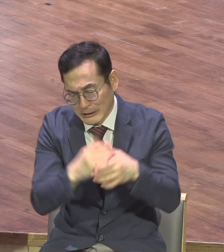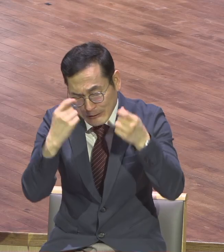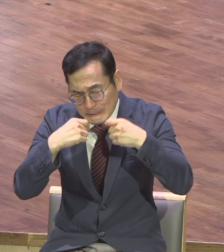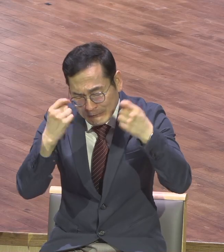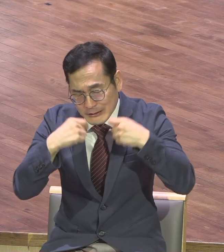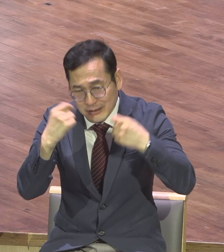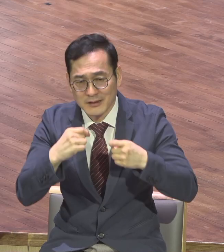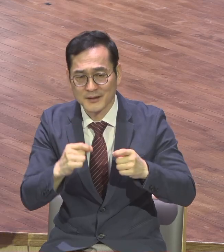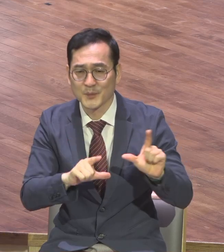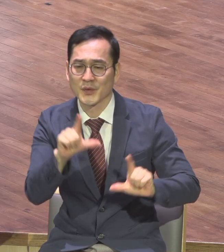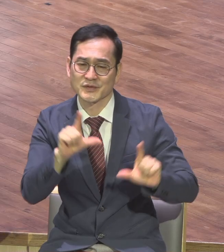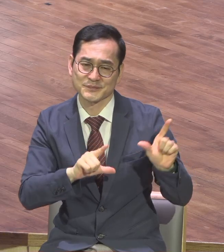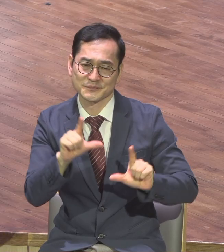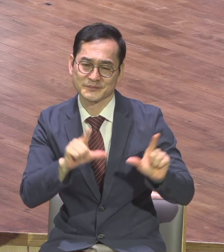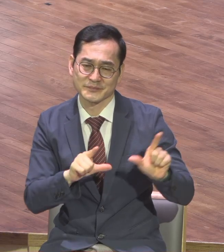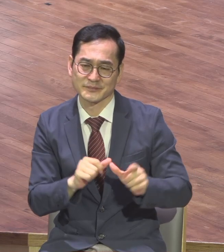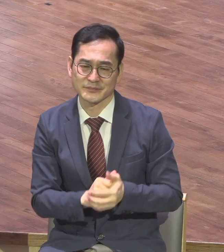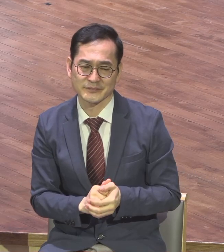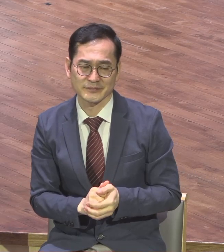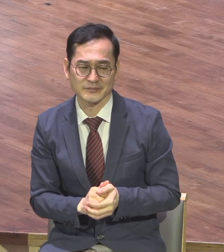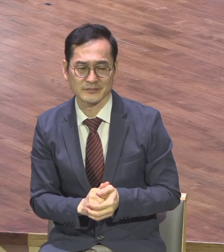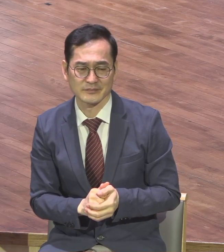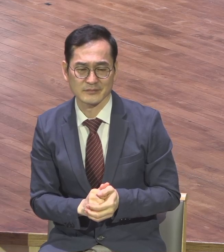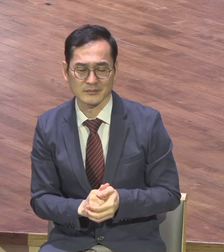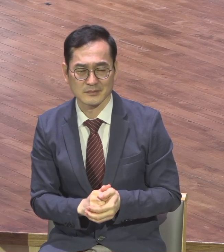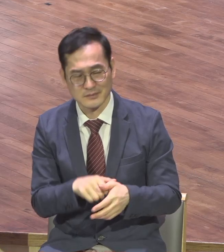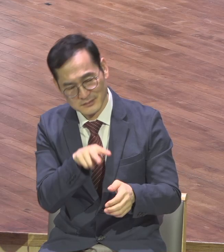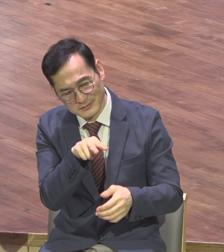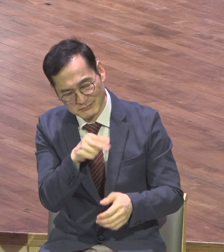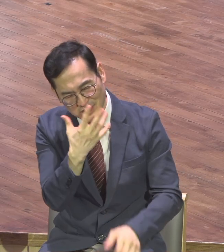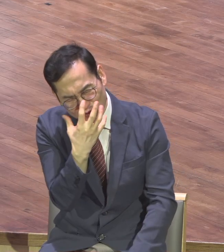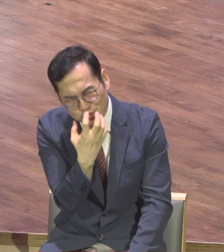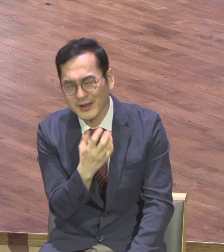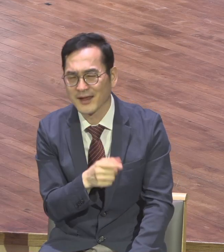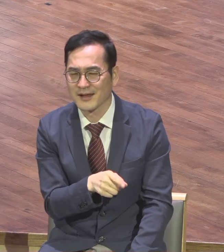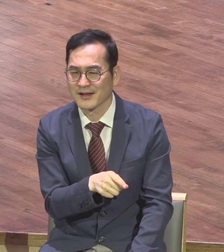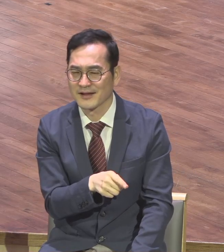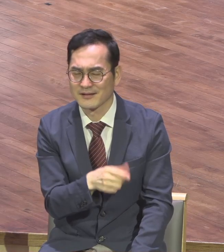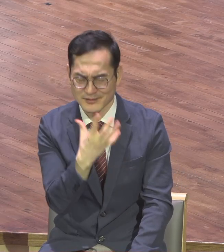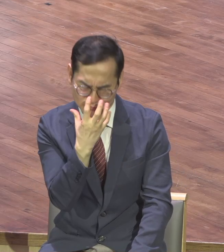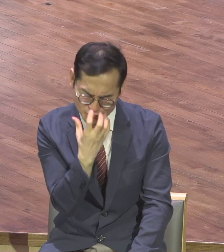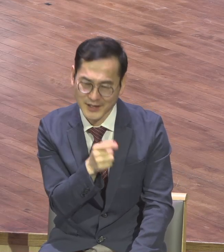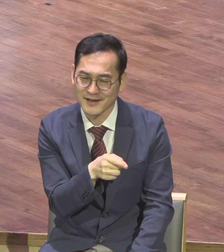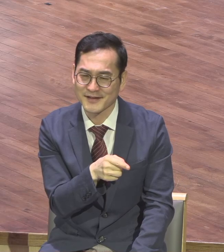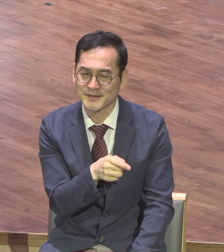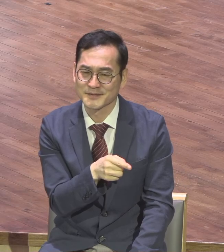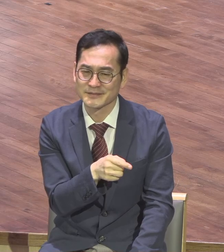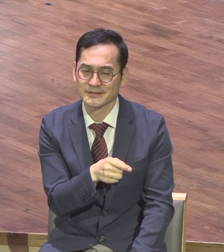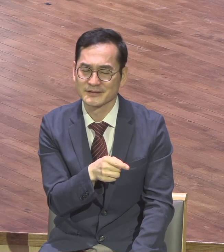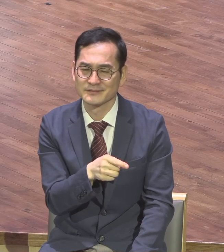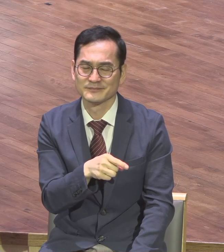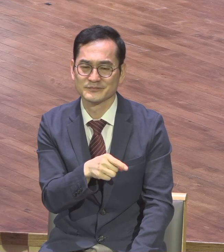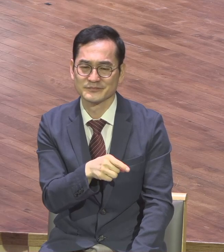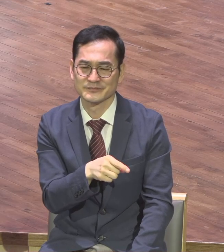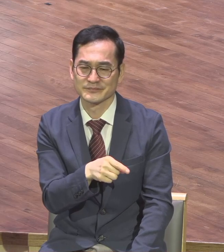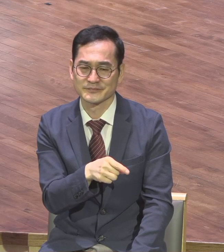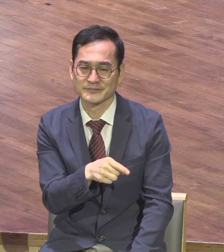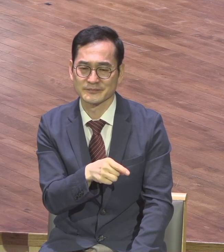구걸하는 이런 기도가 많지요. 그런데 우리는 이런 기도의 수준을 뛰어넘어야